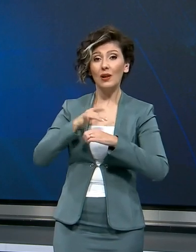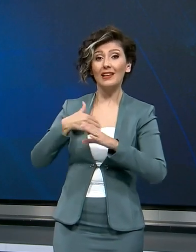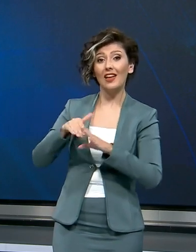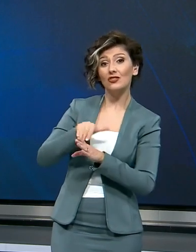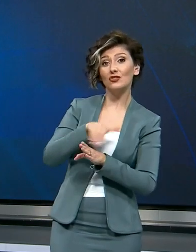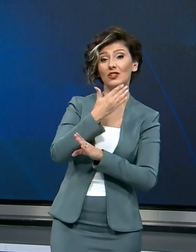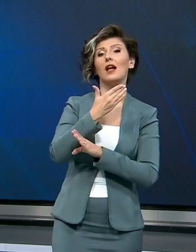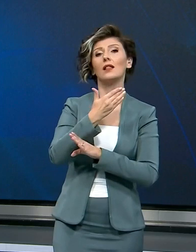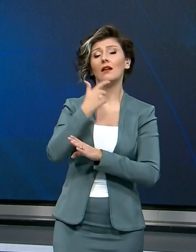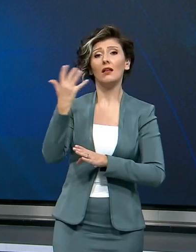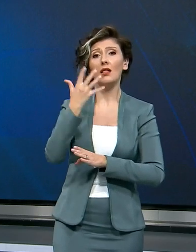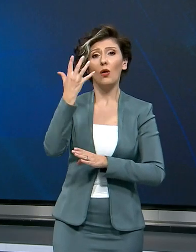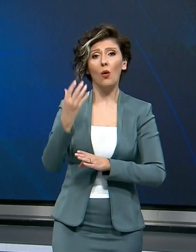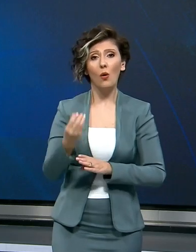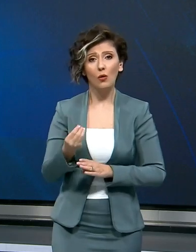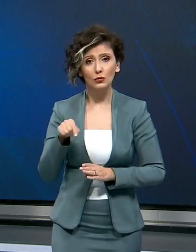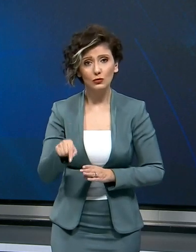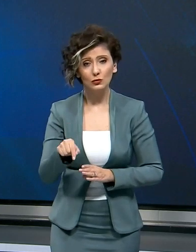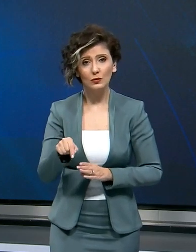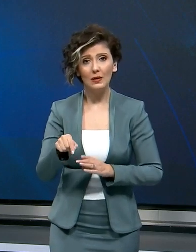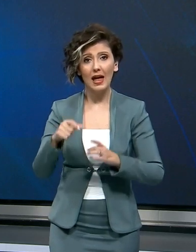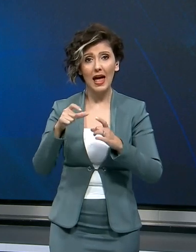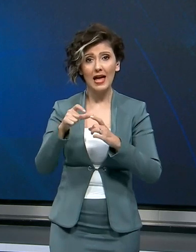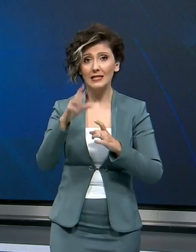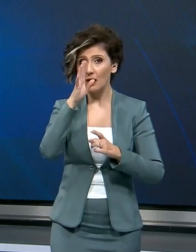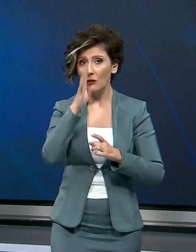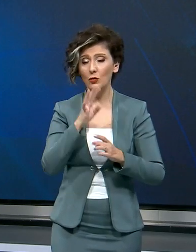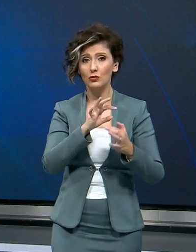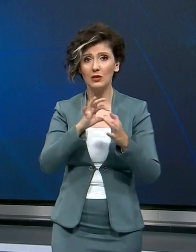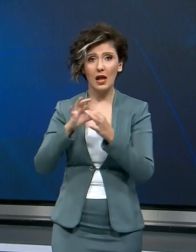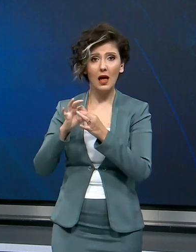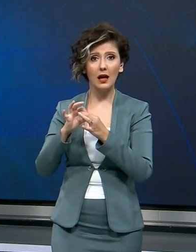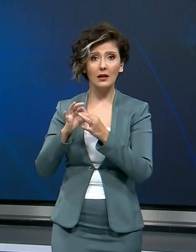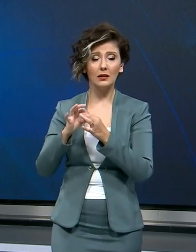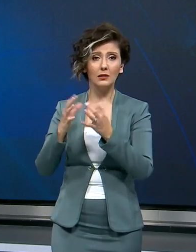oldu. Teslimatı Temmuz'da almayı düşünüyoruz S-400 ile alakalı.